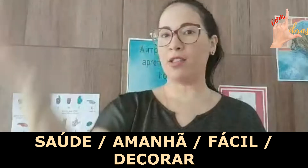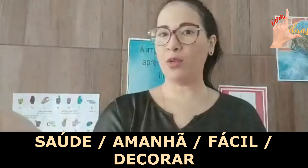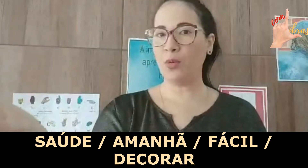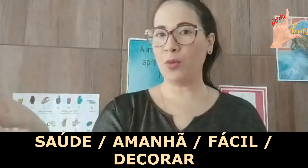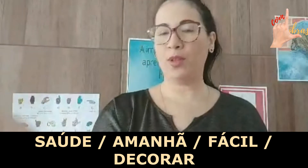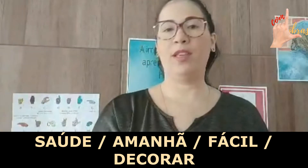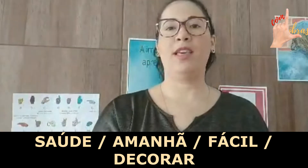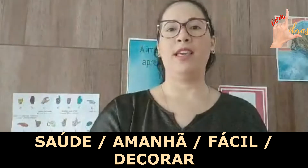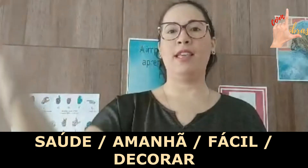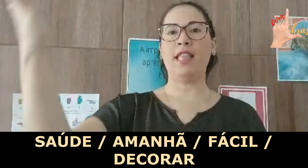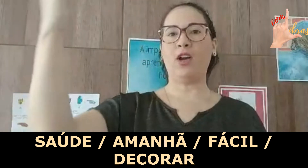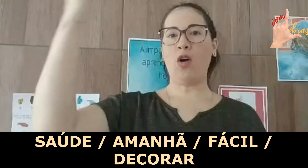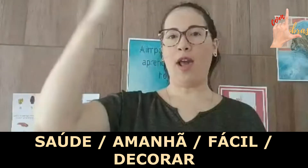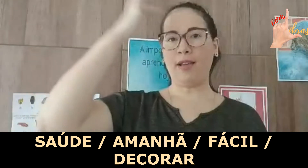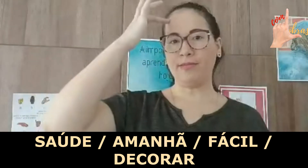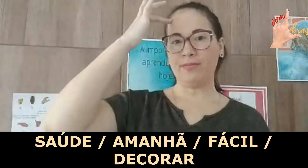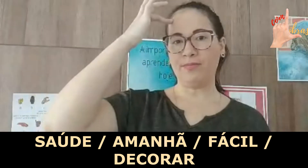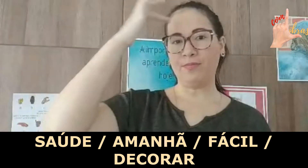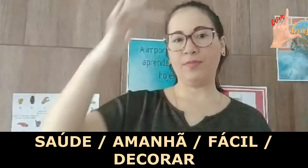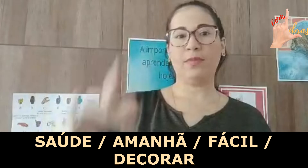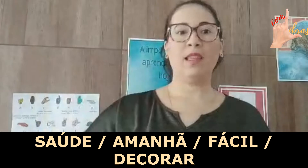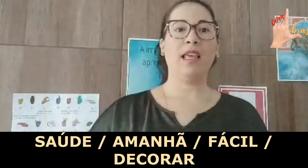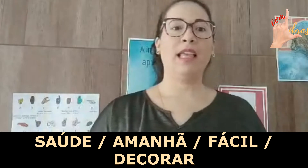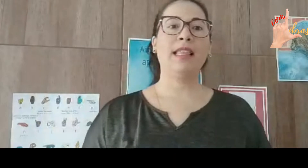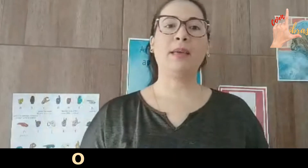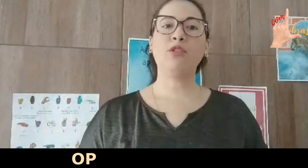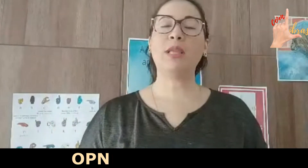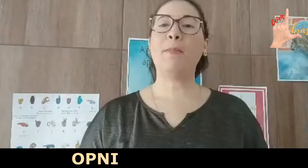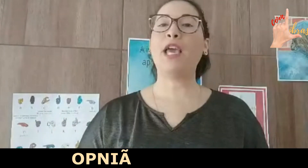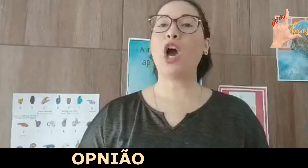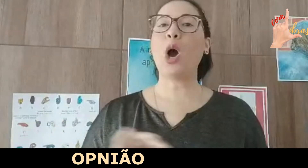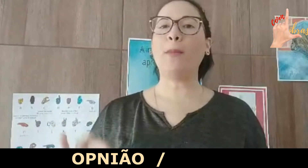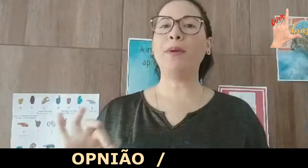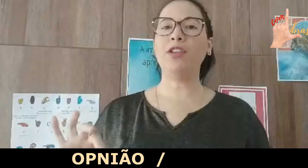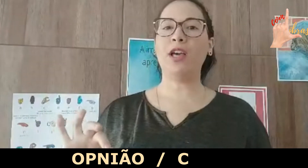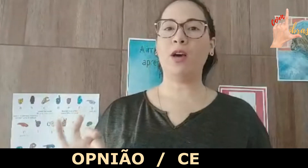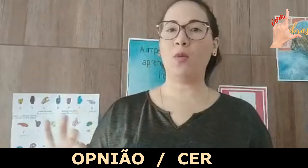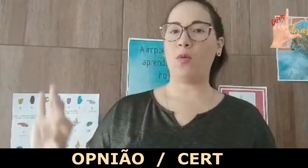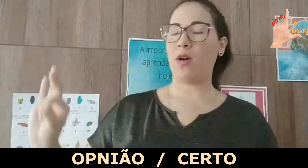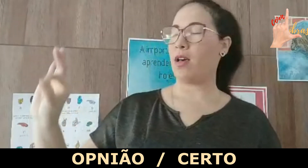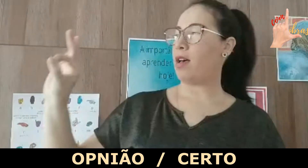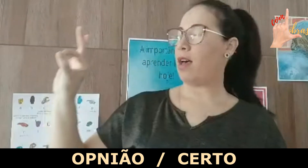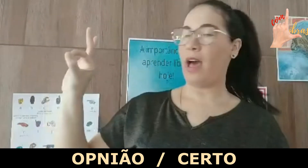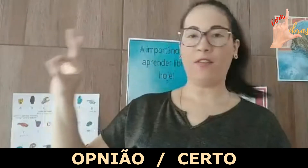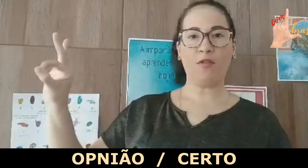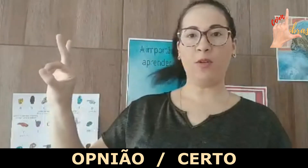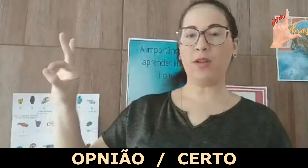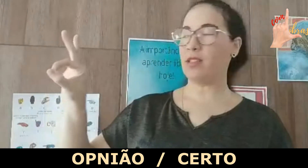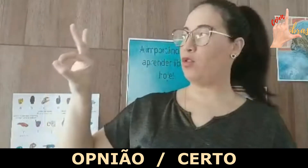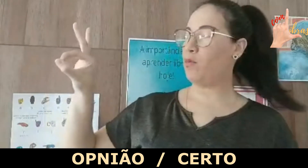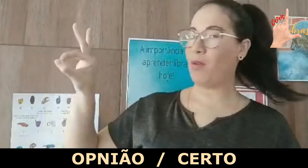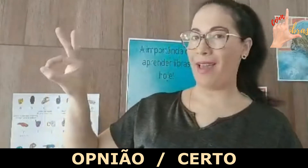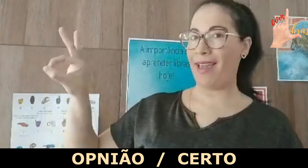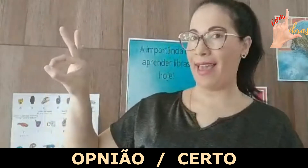fácil e decorar. Temos também opinião. A configuração de mão é